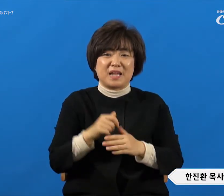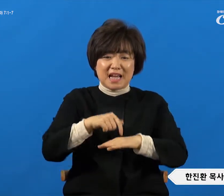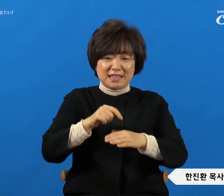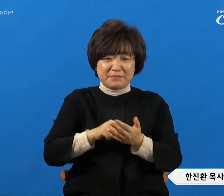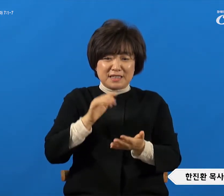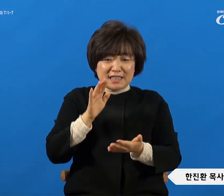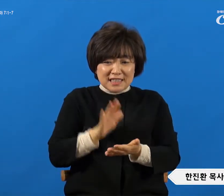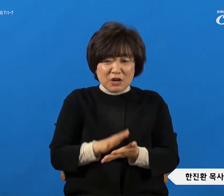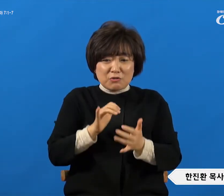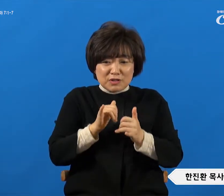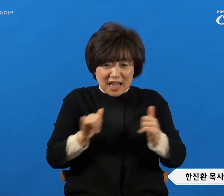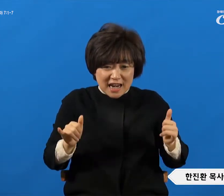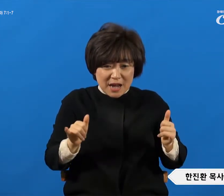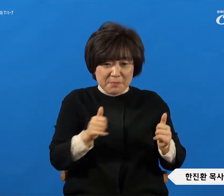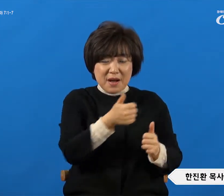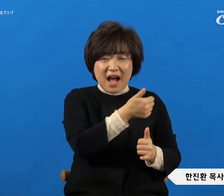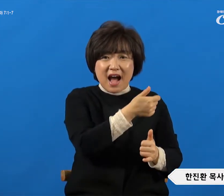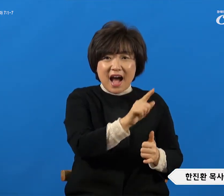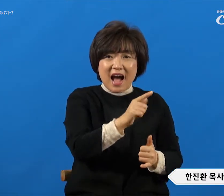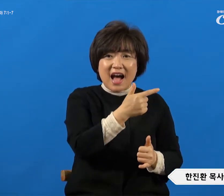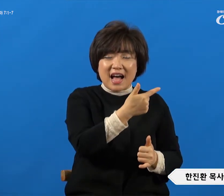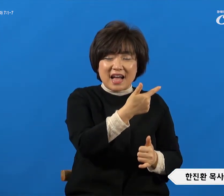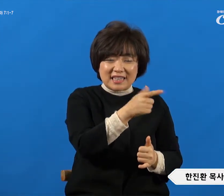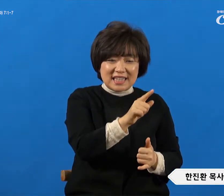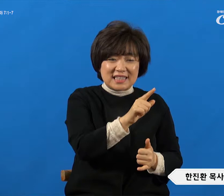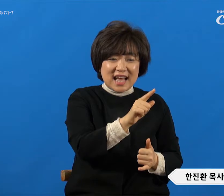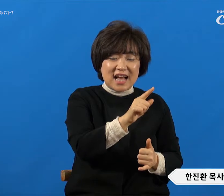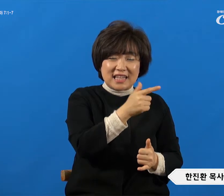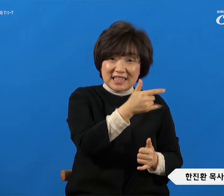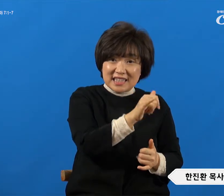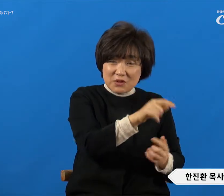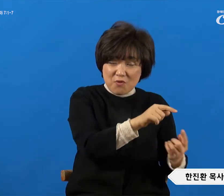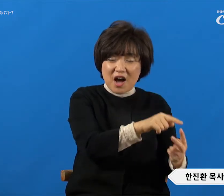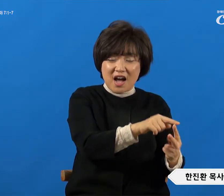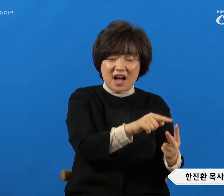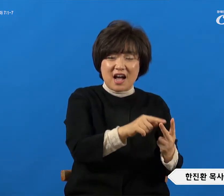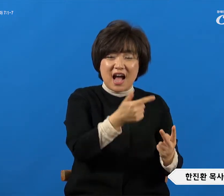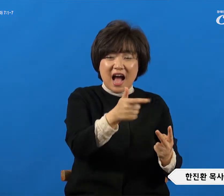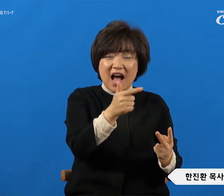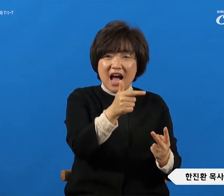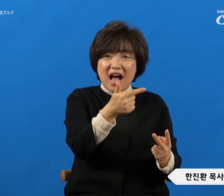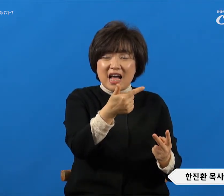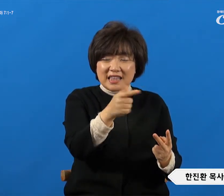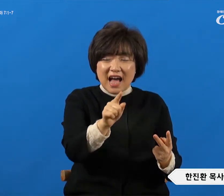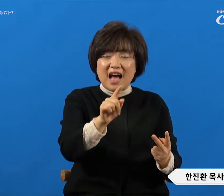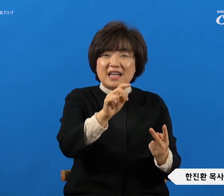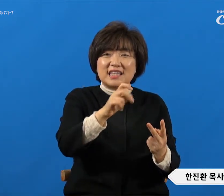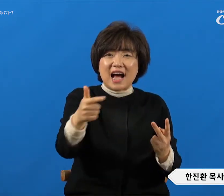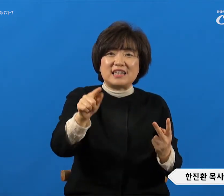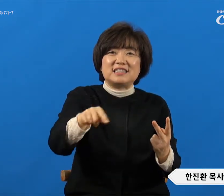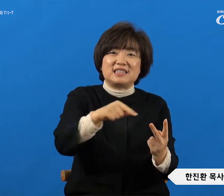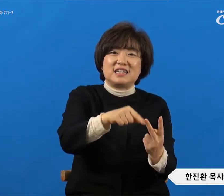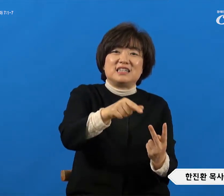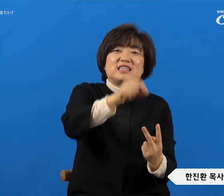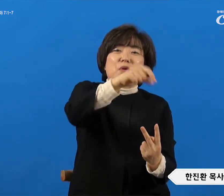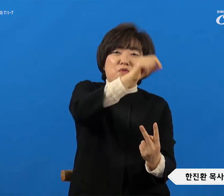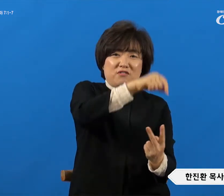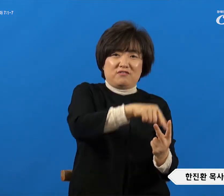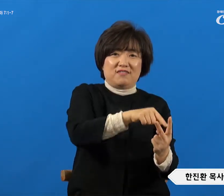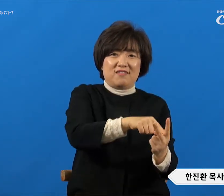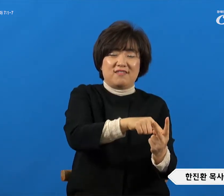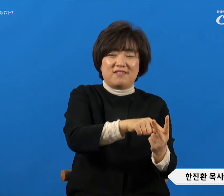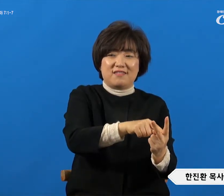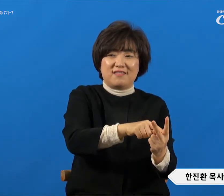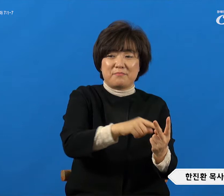가슴이 뜨거운 사람 하나니와 하나냐를 세워서 그들의 그 믿음의 열정이 백성들에게 그대로 전달되기를 원한